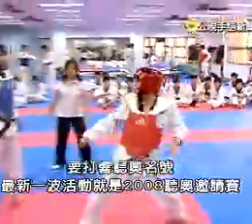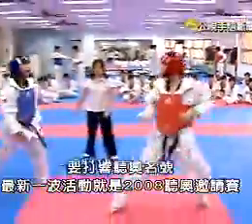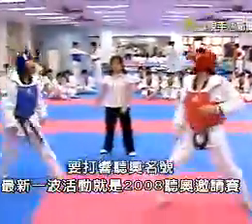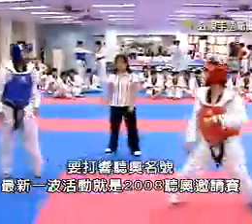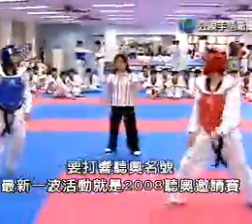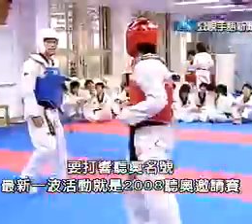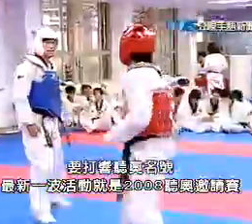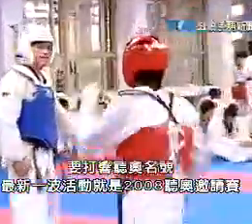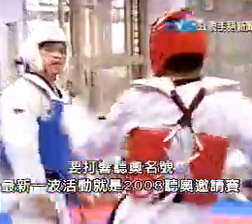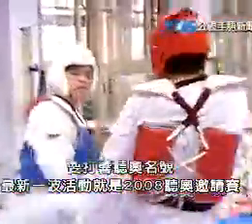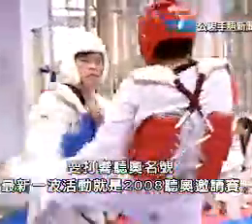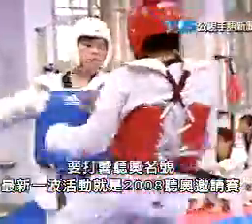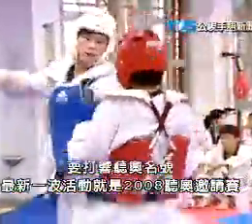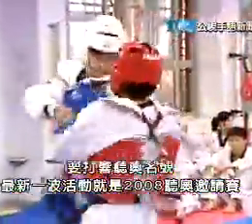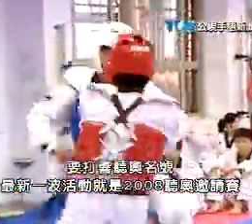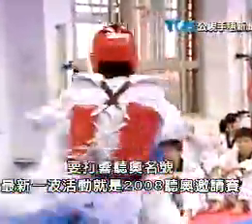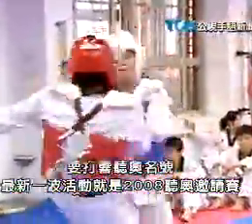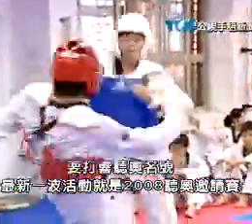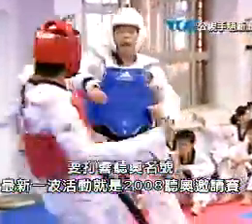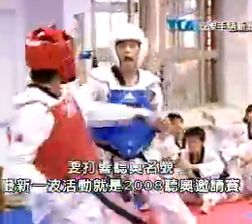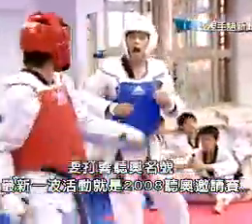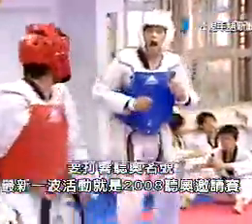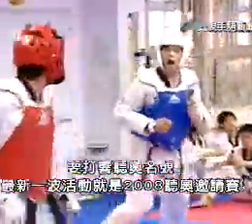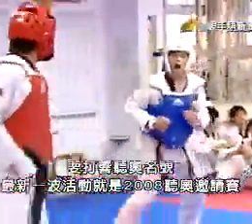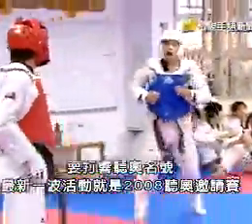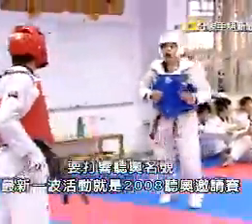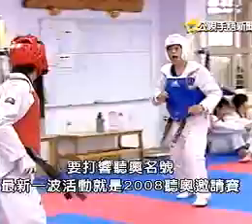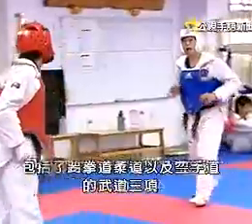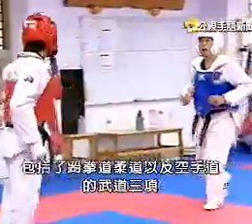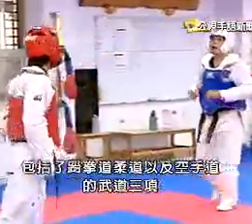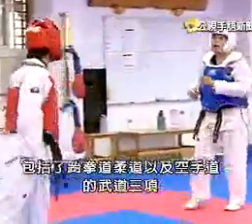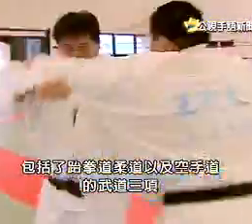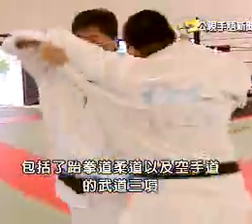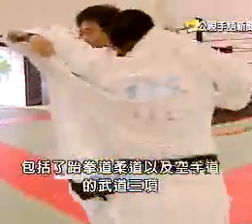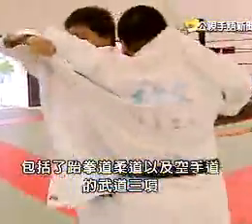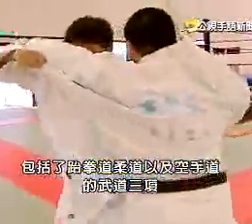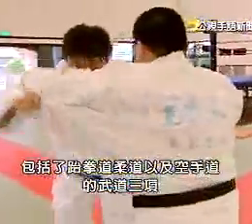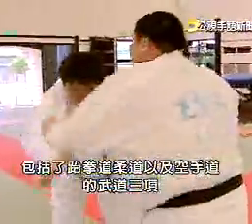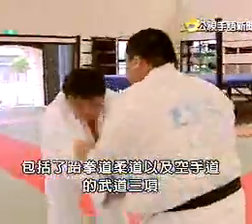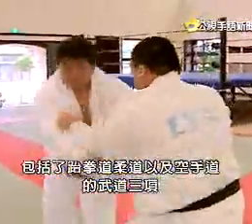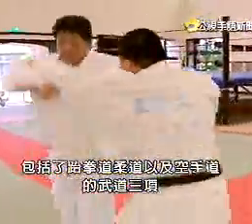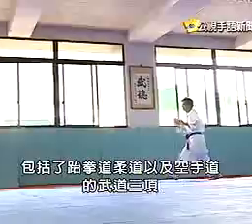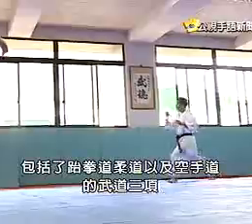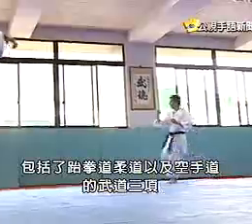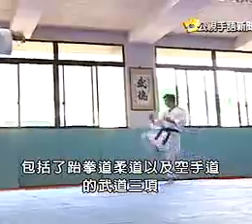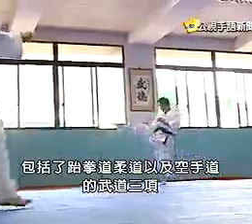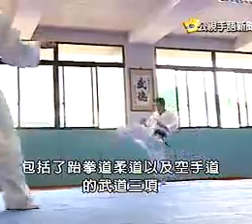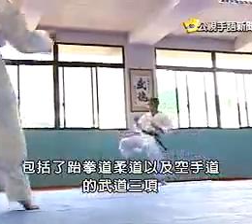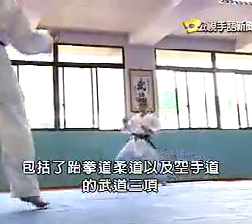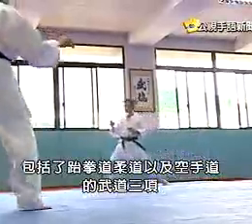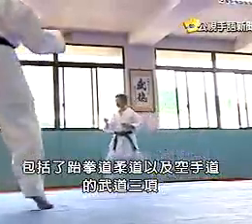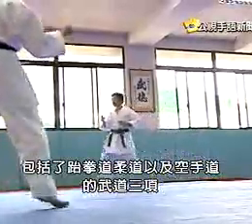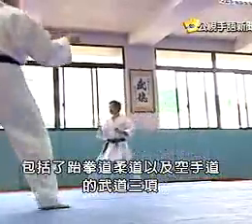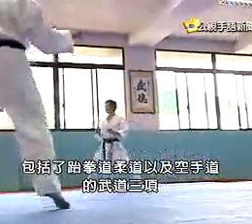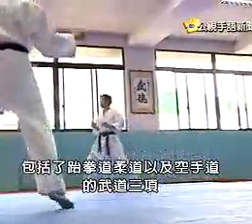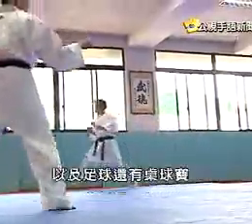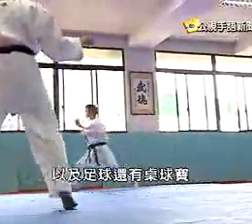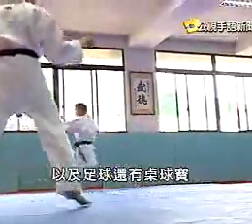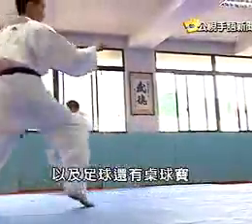新一波活动就是2008听奥邀请赛，包括了跆拳道、柔道以及空手道的5到3项，以及足球还有